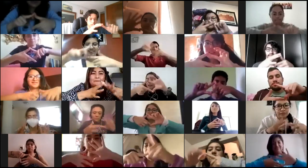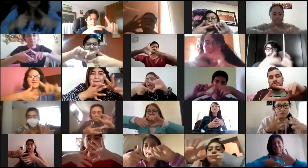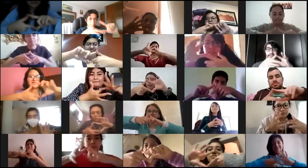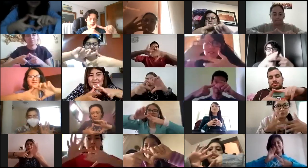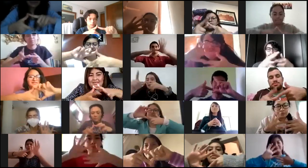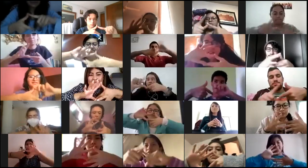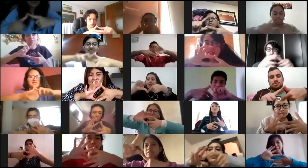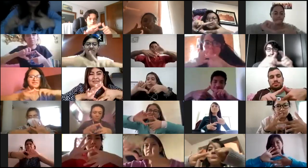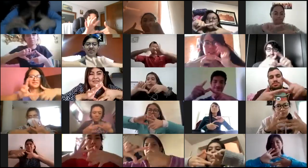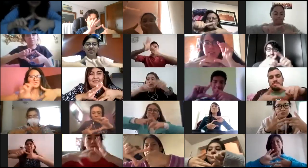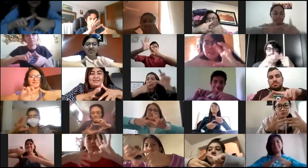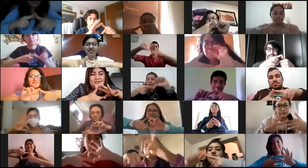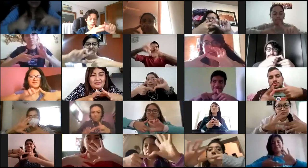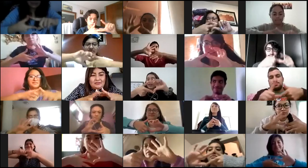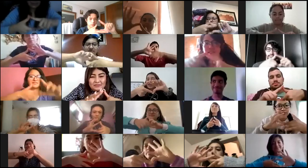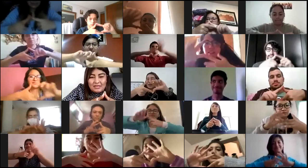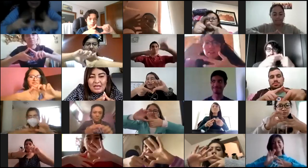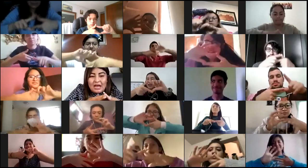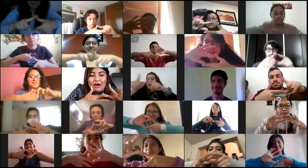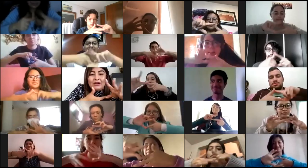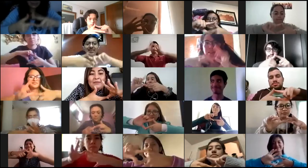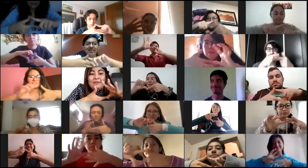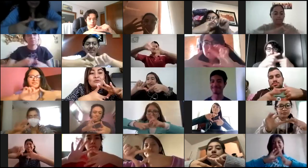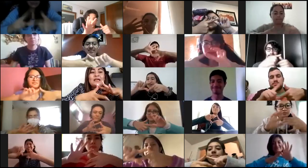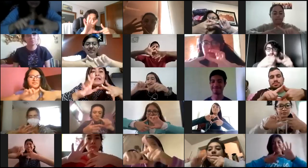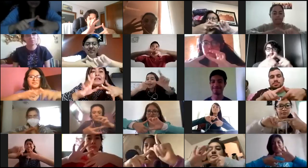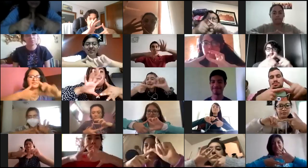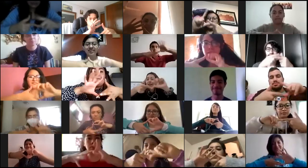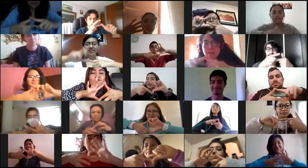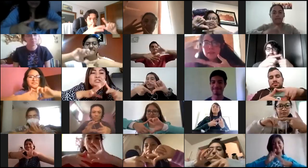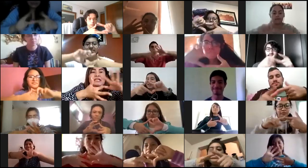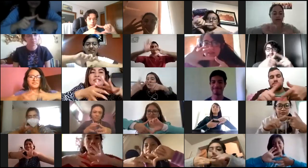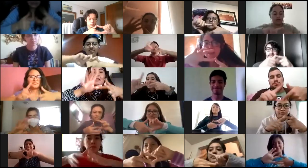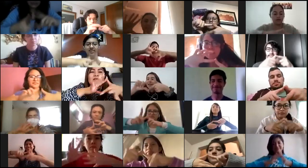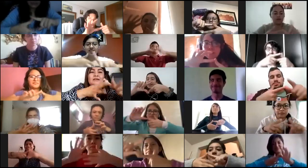¿Sí? ¿Ya nos quedó a todos? Ahora vamos a darle velocidad.